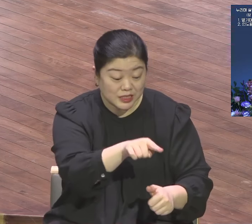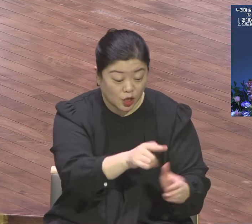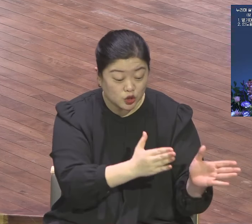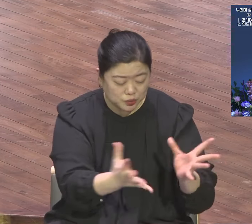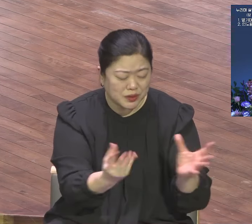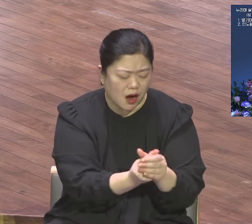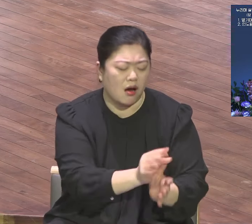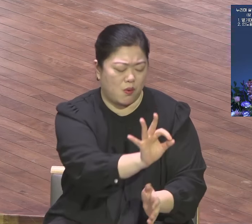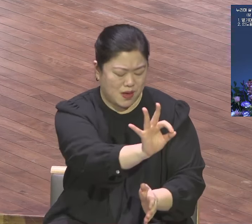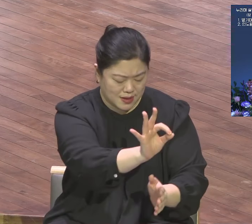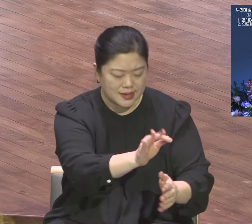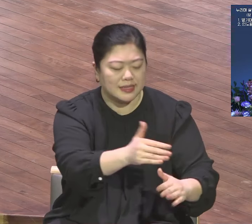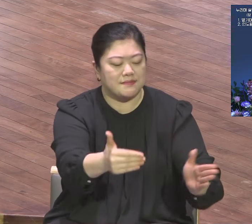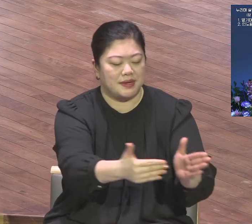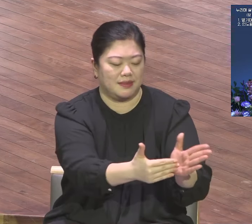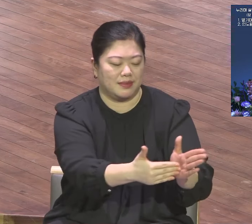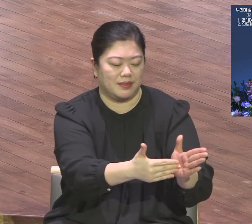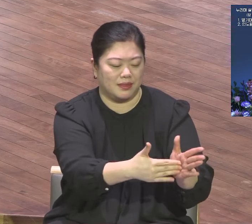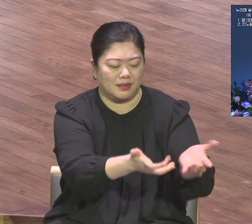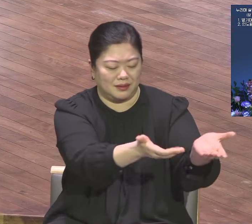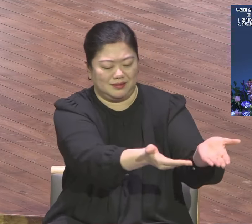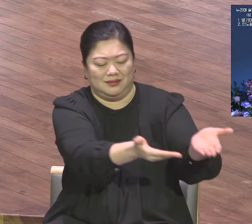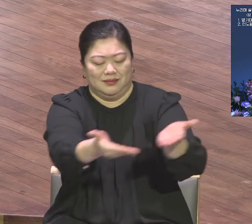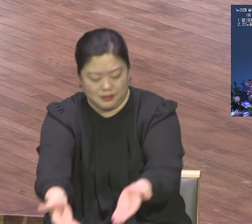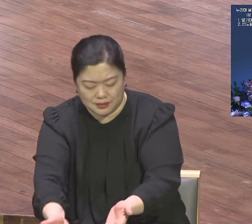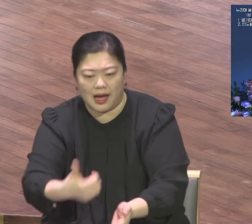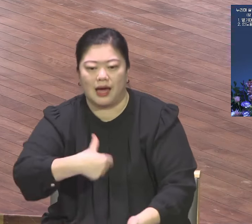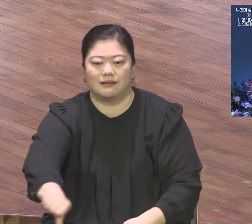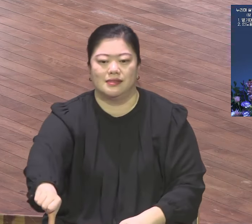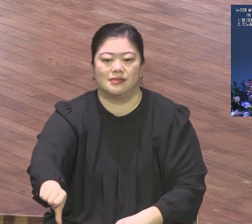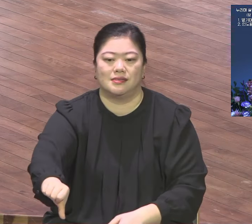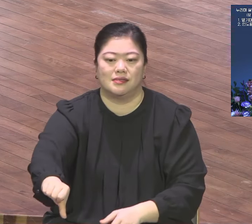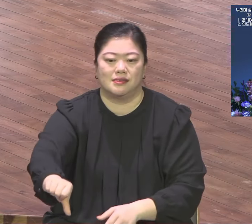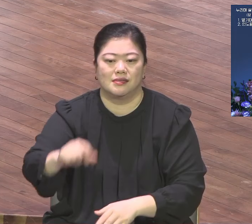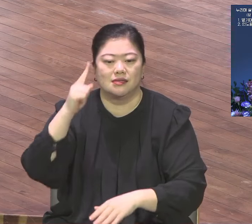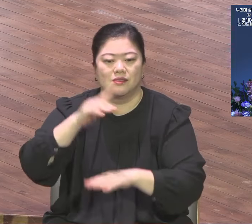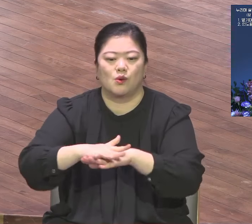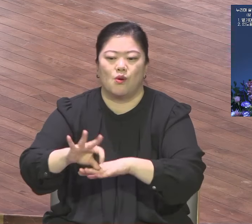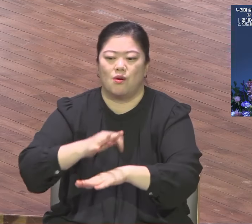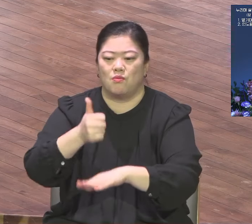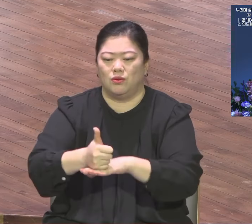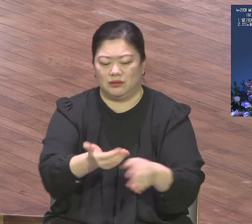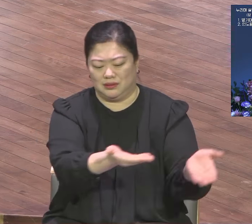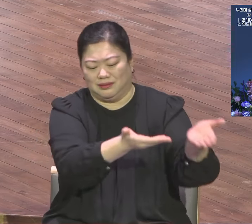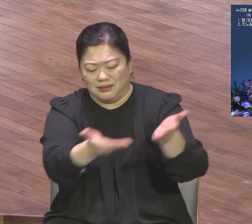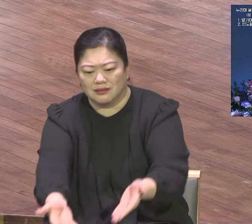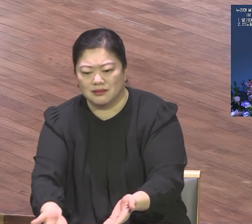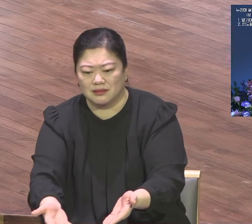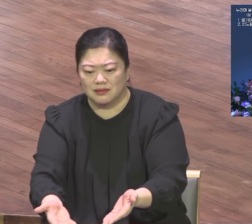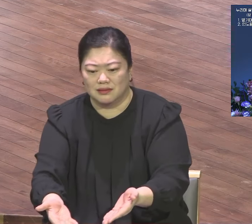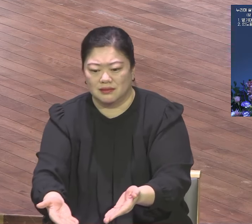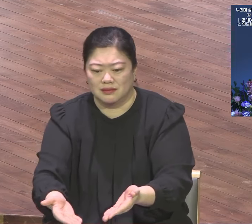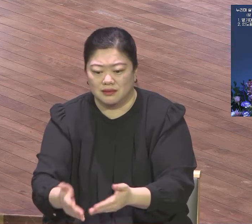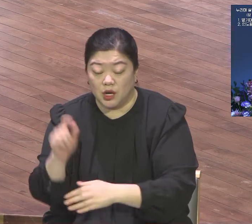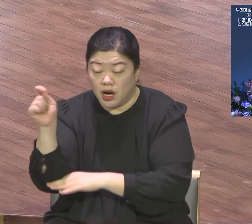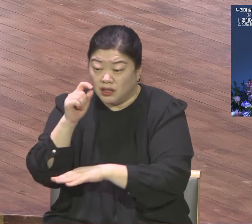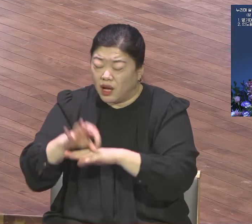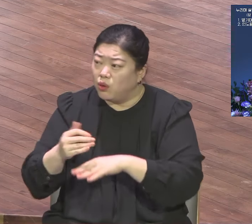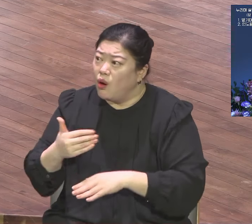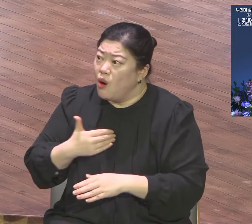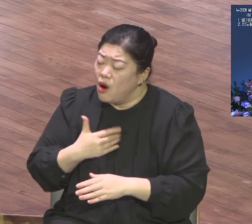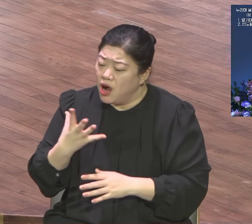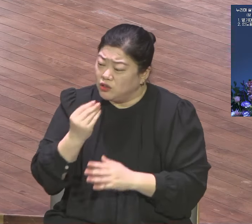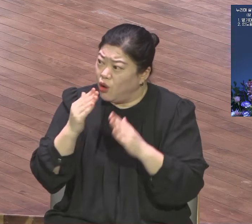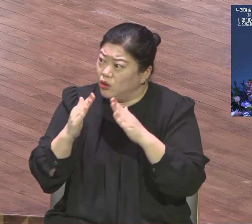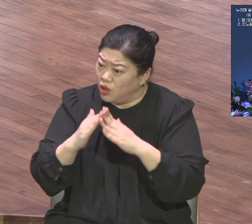건축해라. 그래서 다윗은요 하나님 음성 딱 듣고 자기 하고 싶은데 못하게 하시니까 그럼